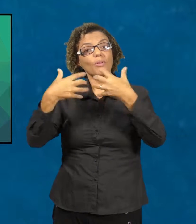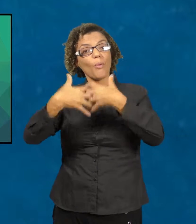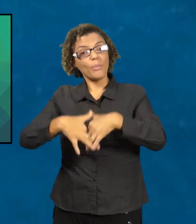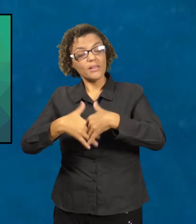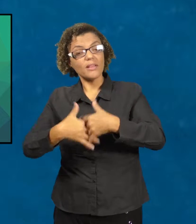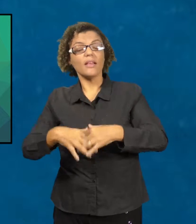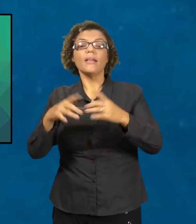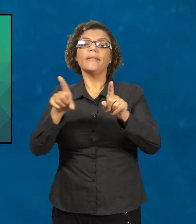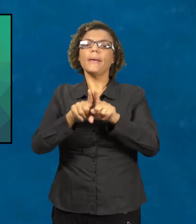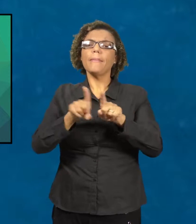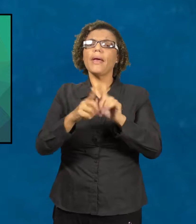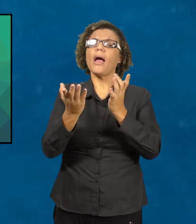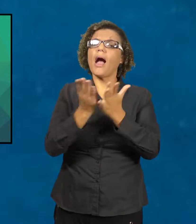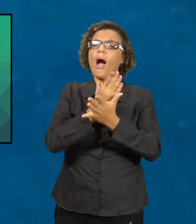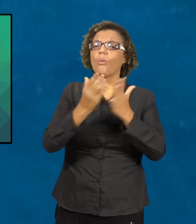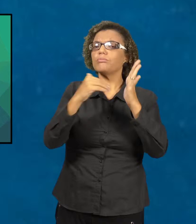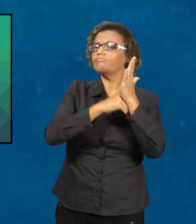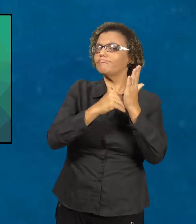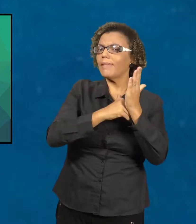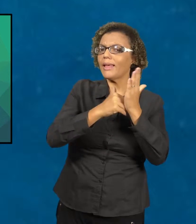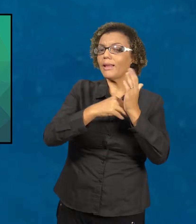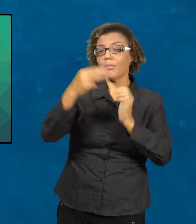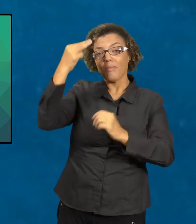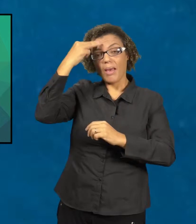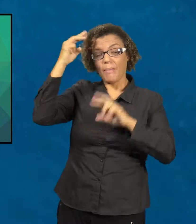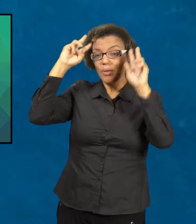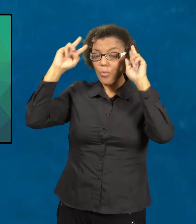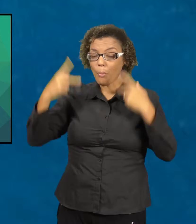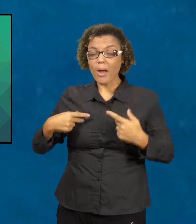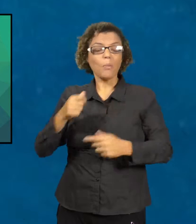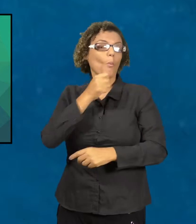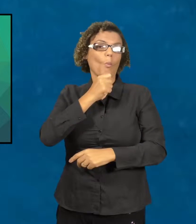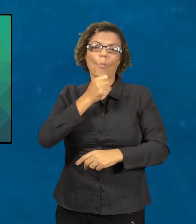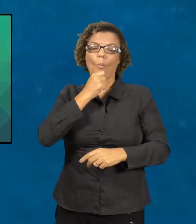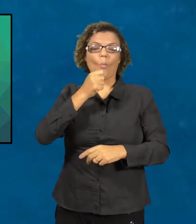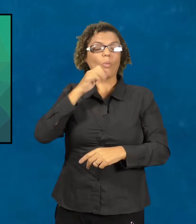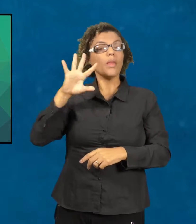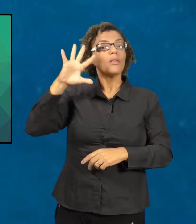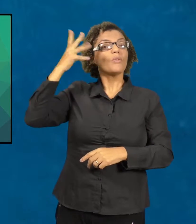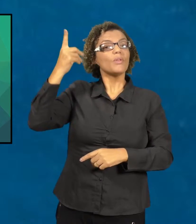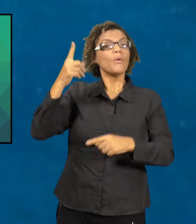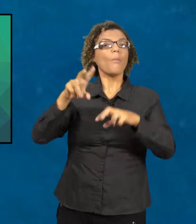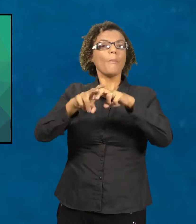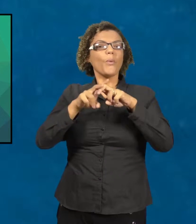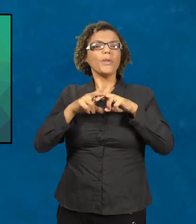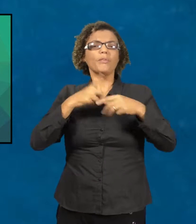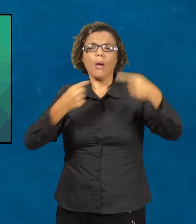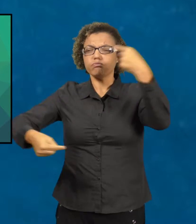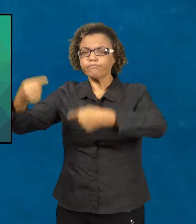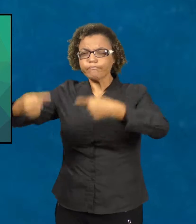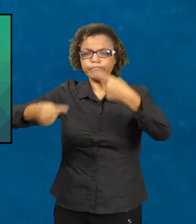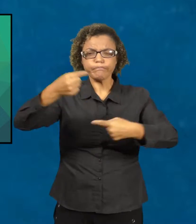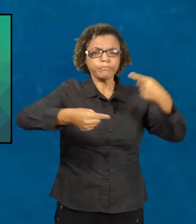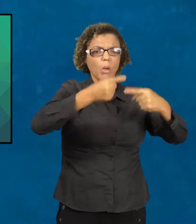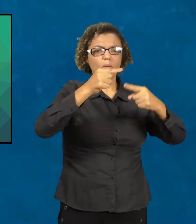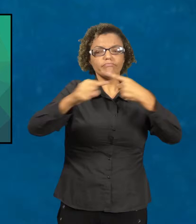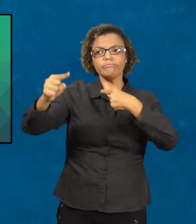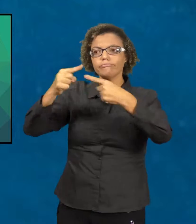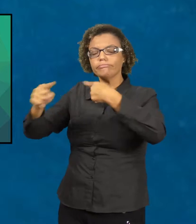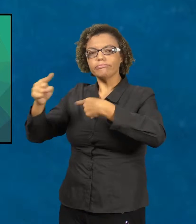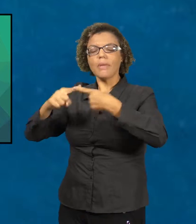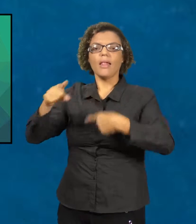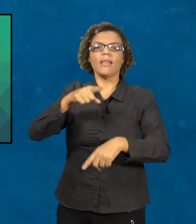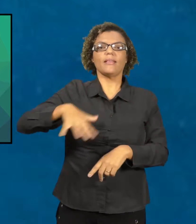ainda não decifrados da mente humana, as divergências neste campo são constantes. Nós vimos, porém, que um dos